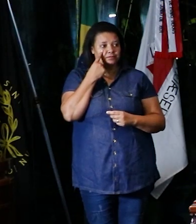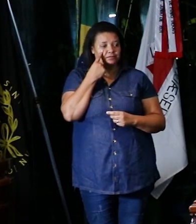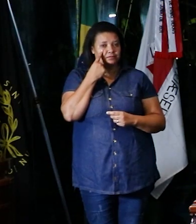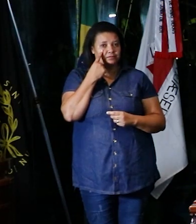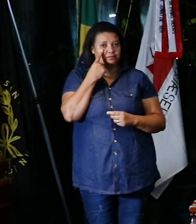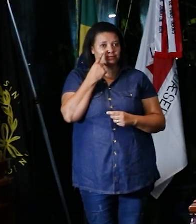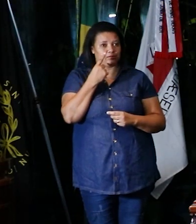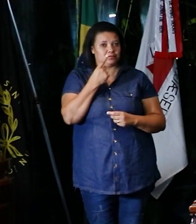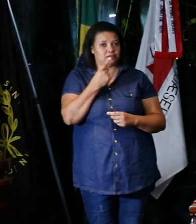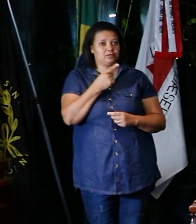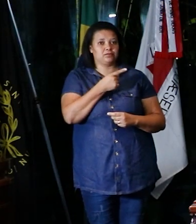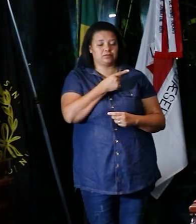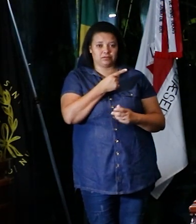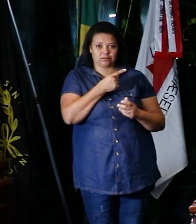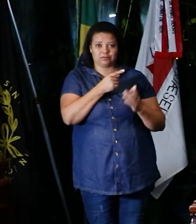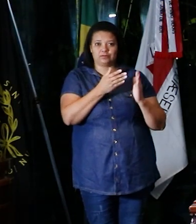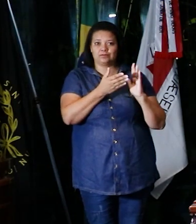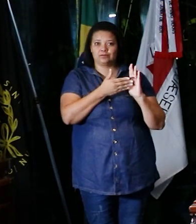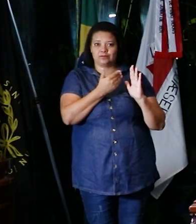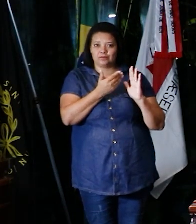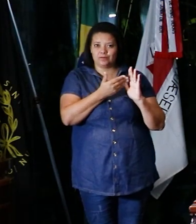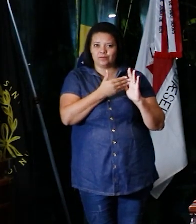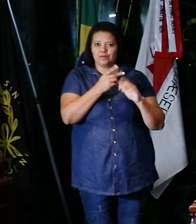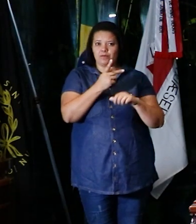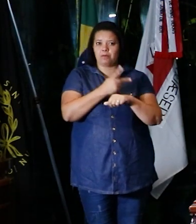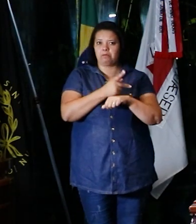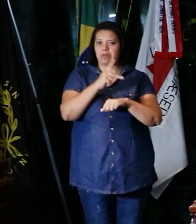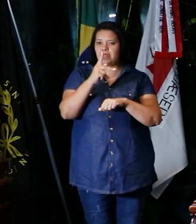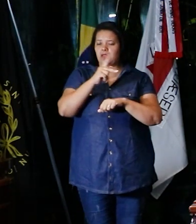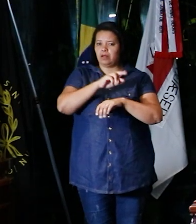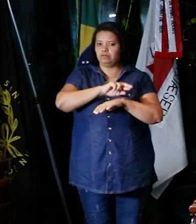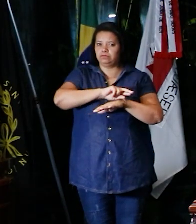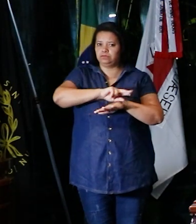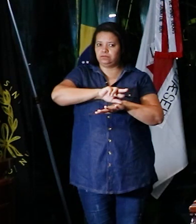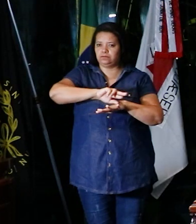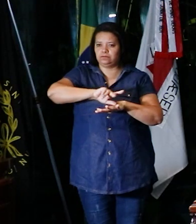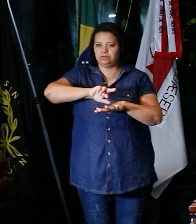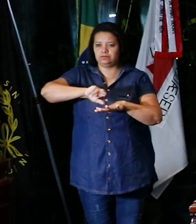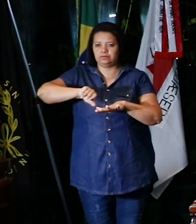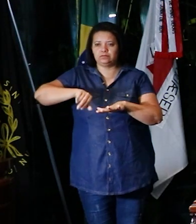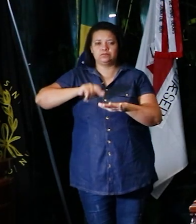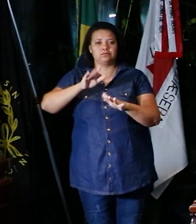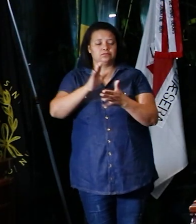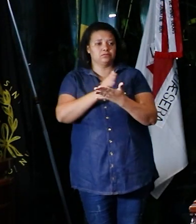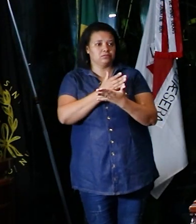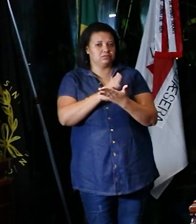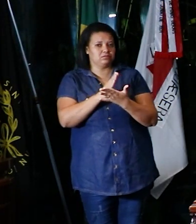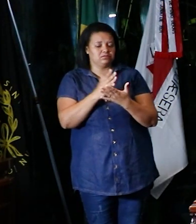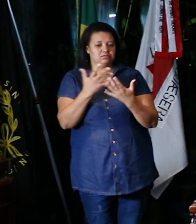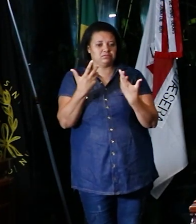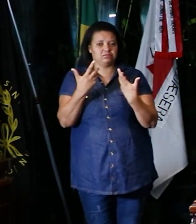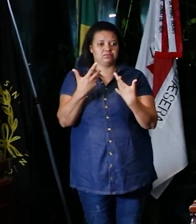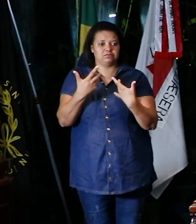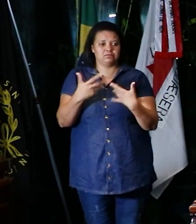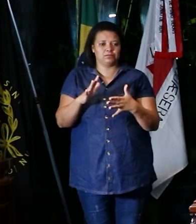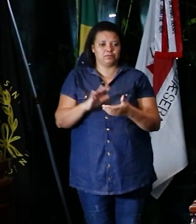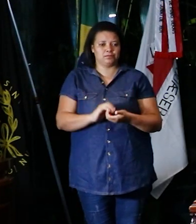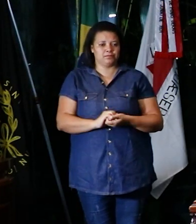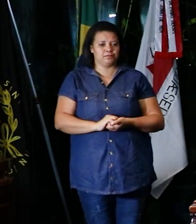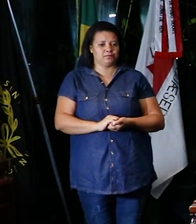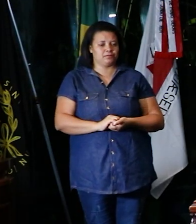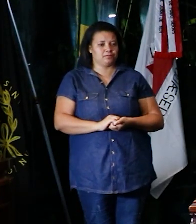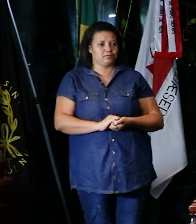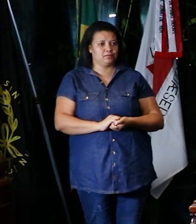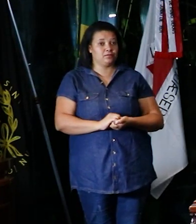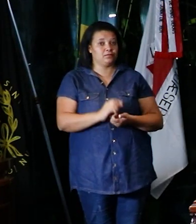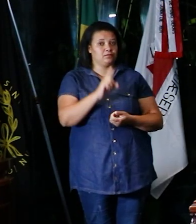Ali vocês vão encontrar os prêmios que ele recebeu, vários, vários. Alguns ele recusou, mas